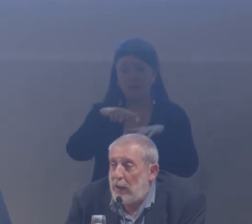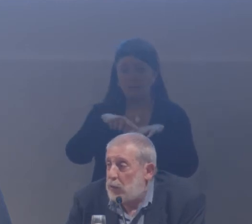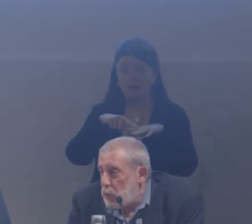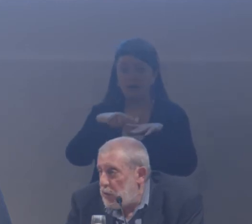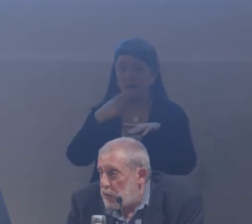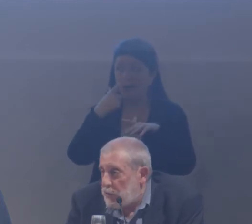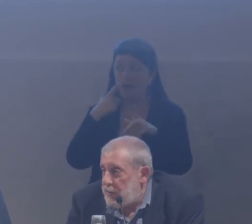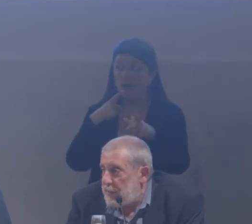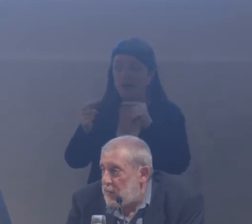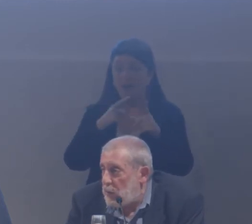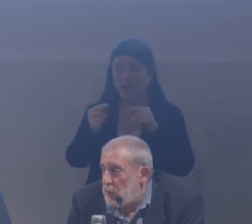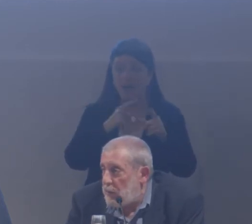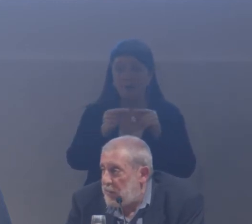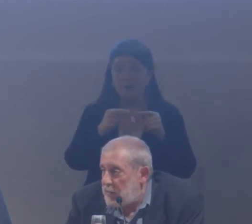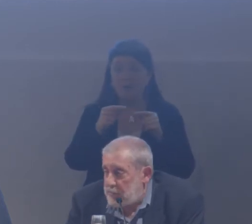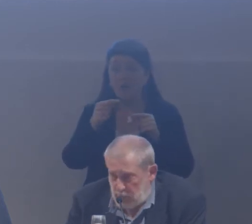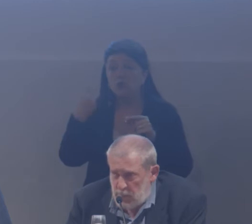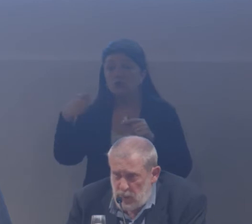avevamo alcuni cronisti